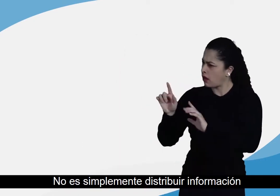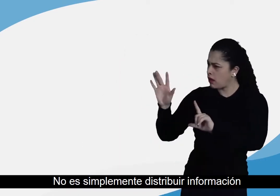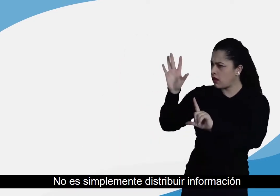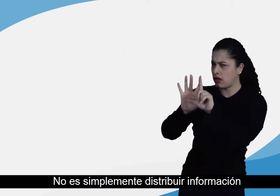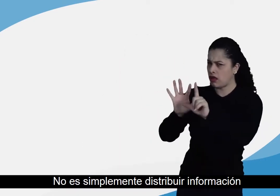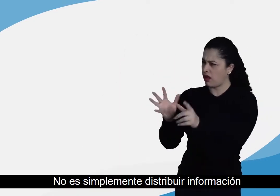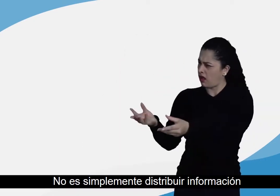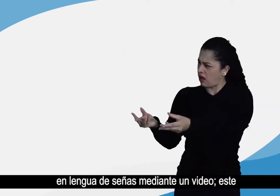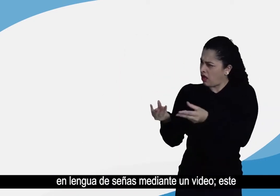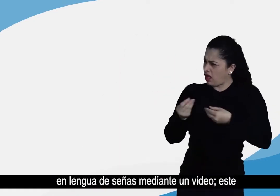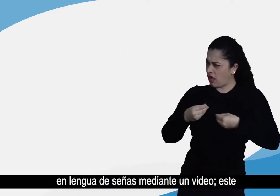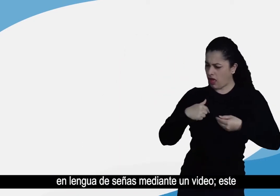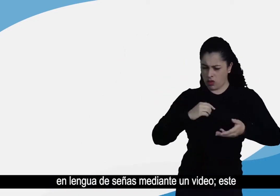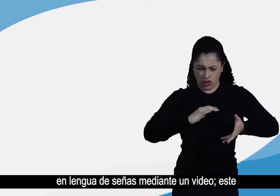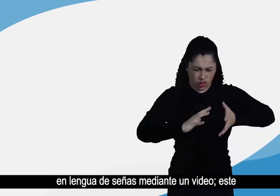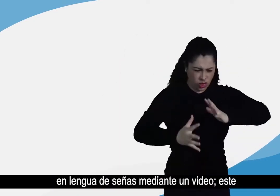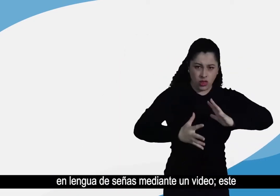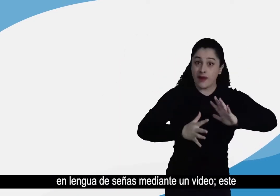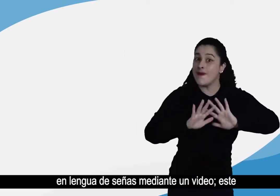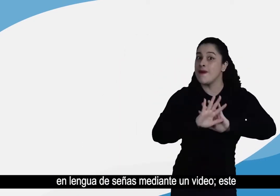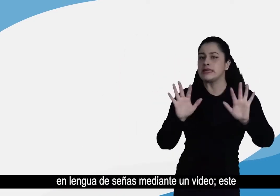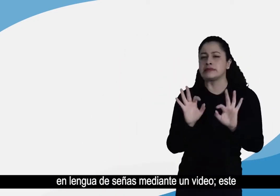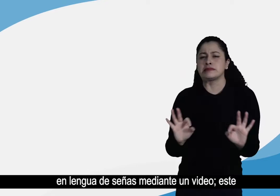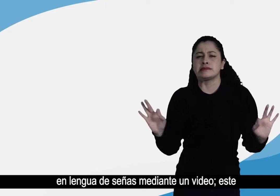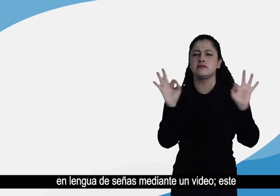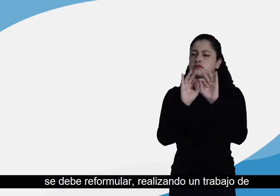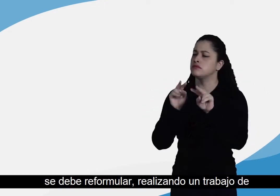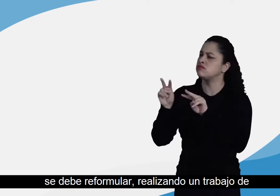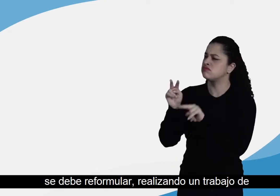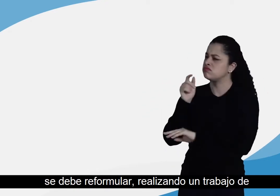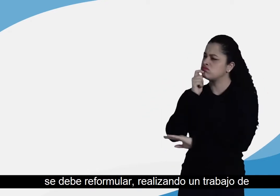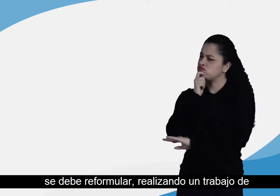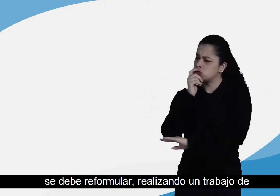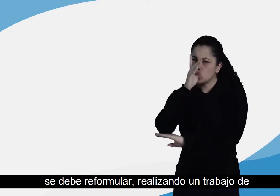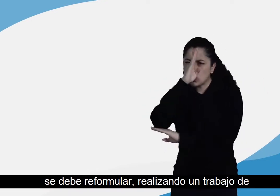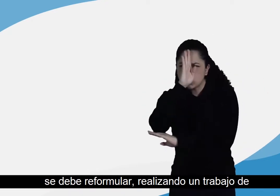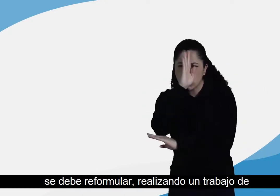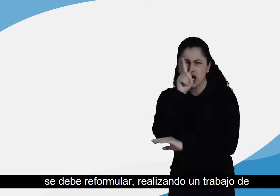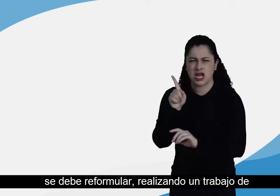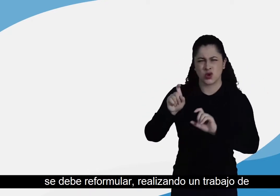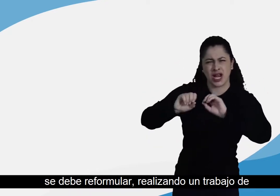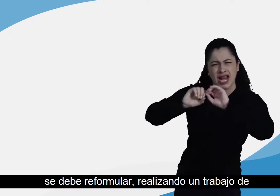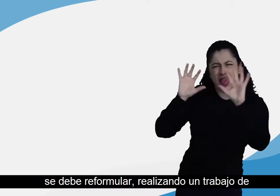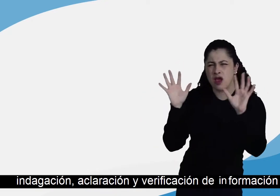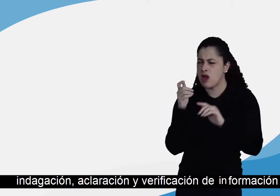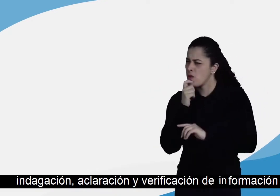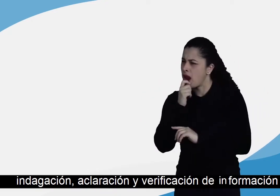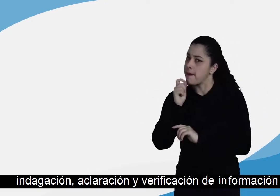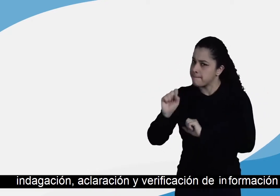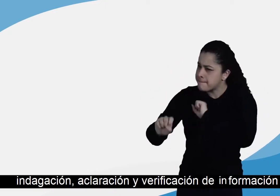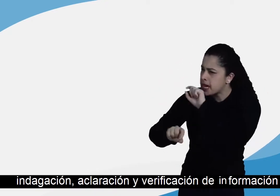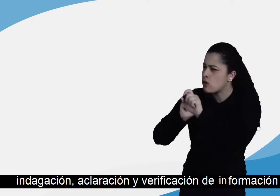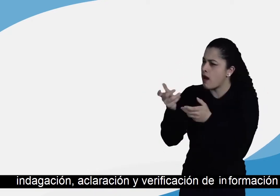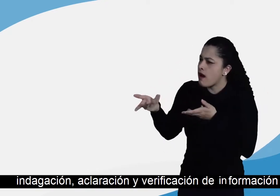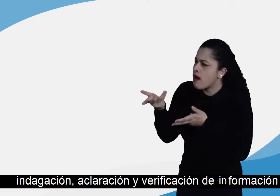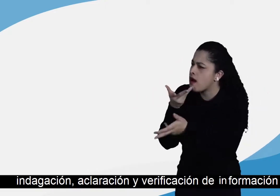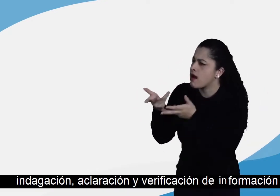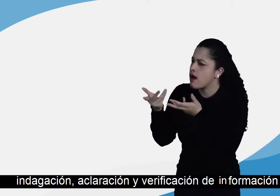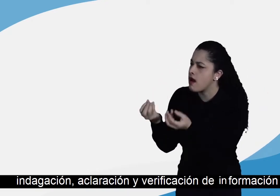No es simplemente distribuir información en lengua de señas mediante un video. Este se debe reformular realizando un trabajo, indagación,